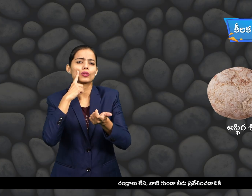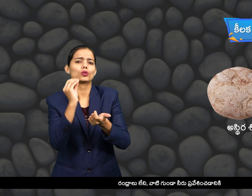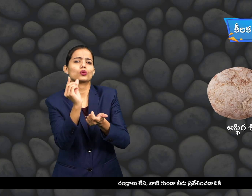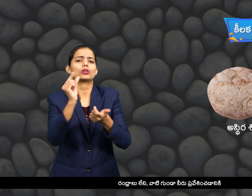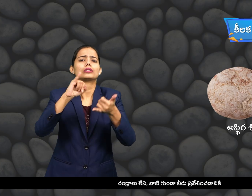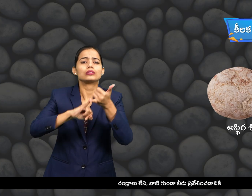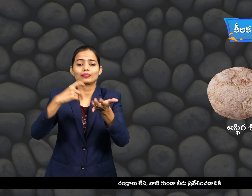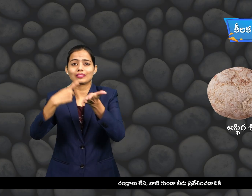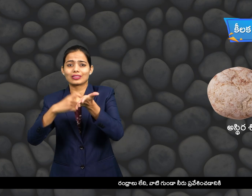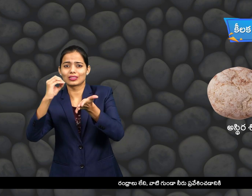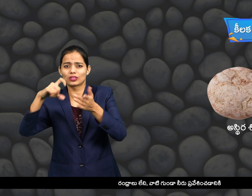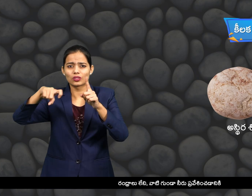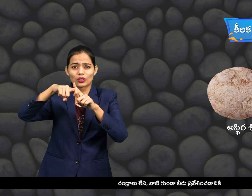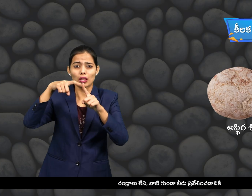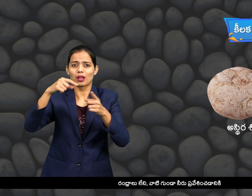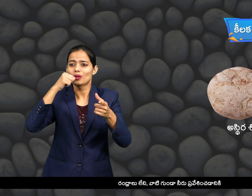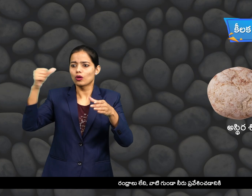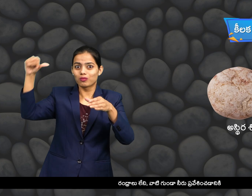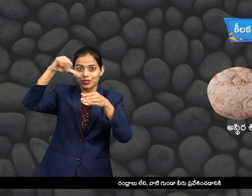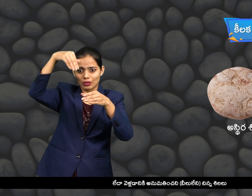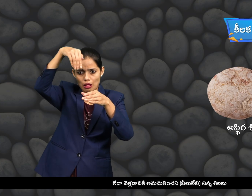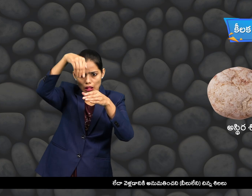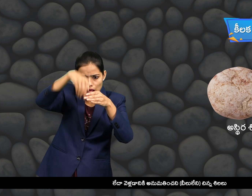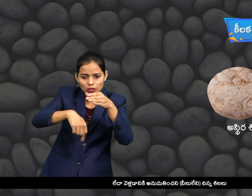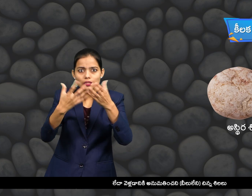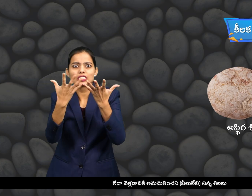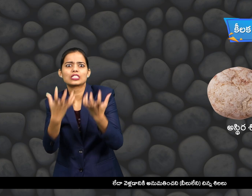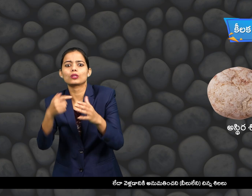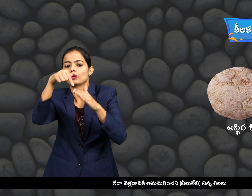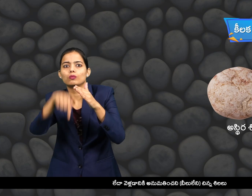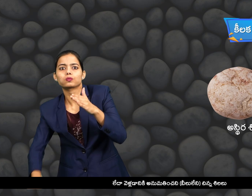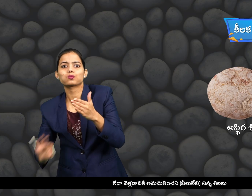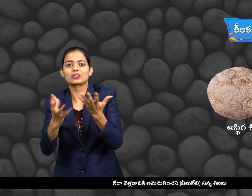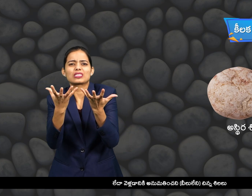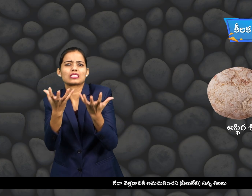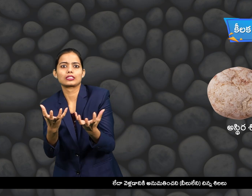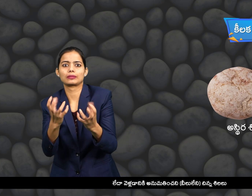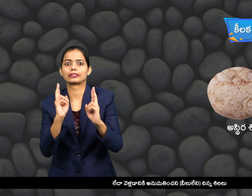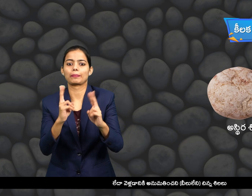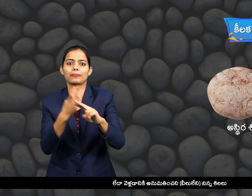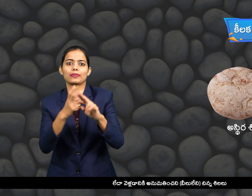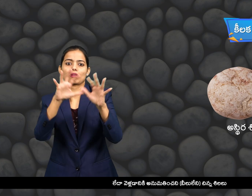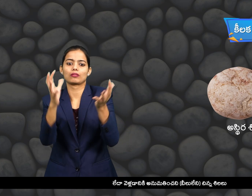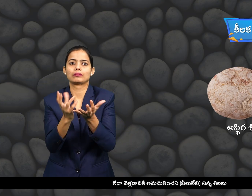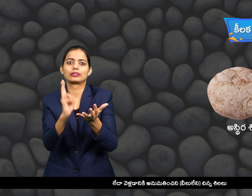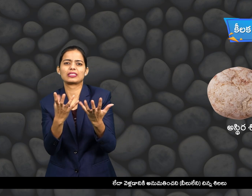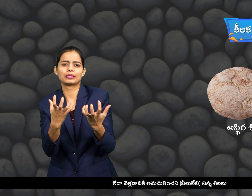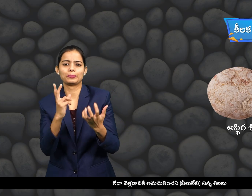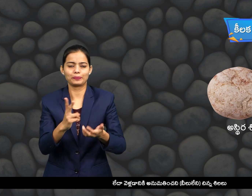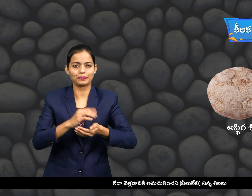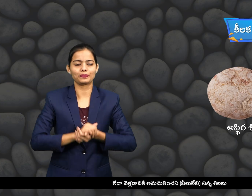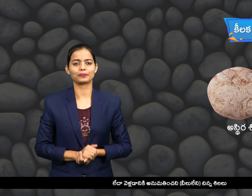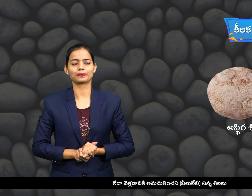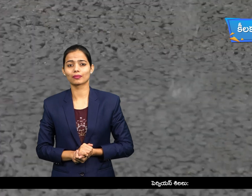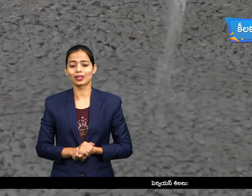రంధ్రాలు లేని వాటి గుండా నీరు ప్రవేశించడానికి లేదా వెళ్ళటానికి అనుమతించని చిన్న శిలలు.